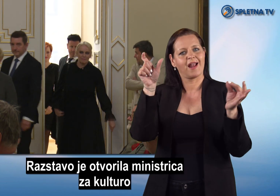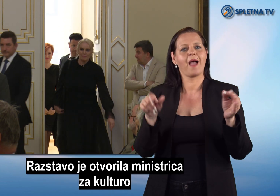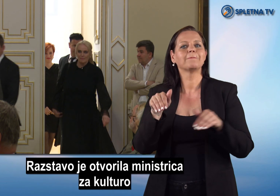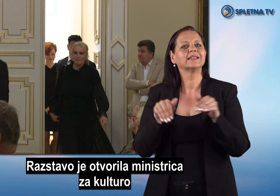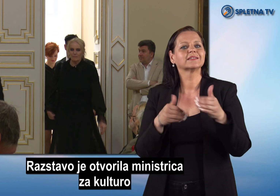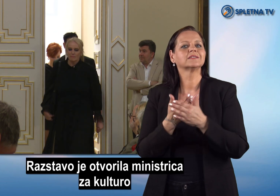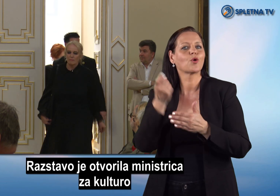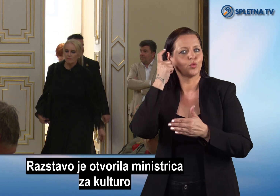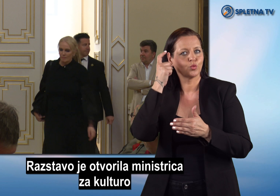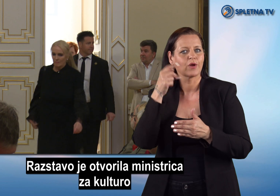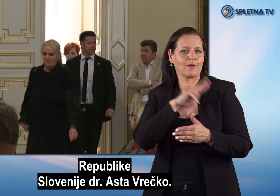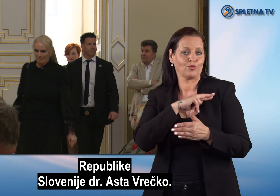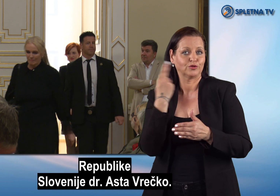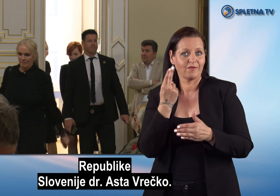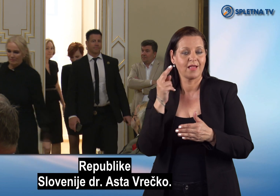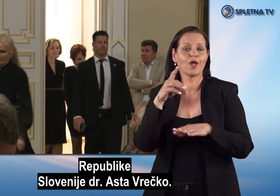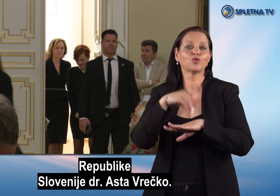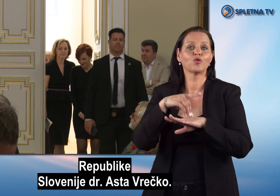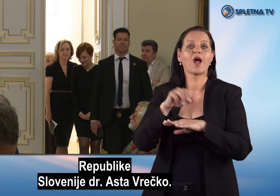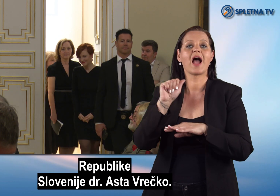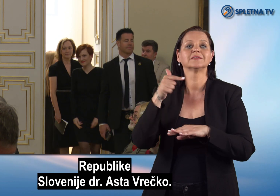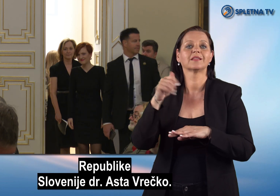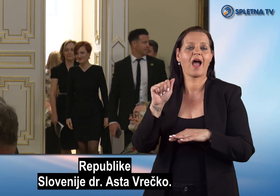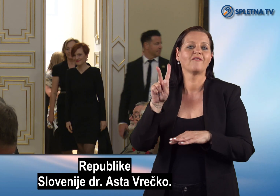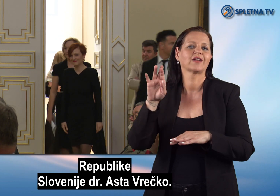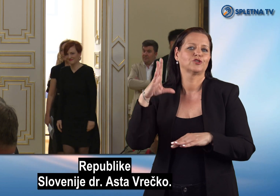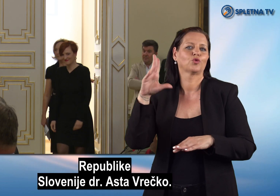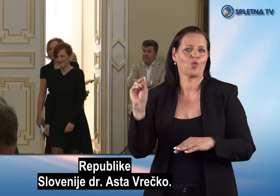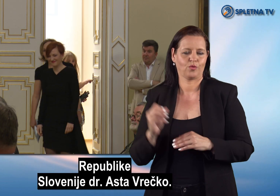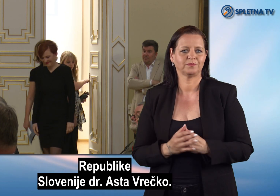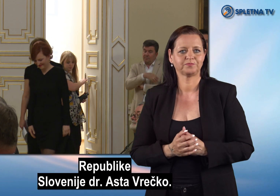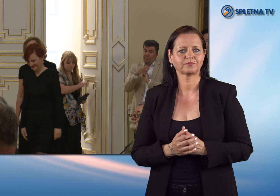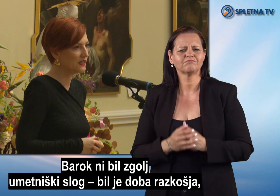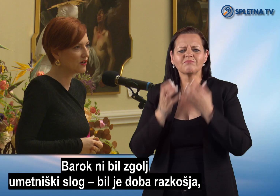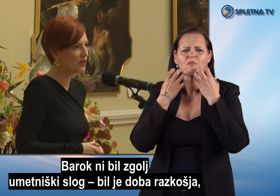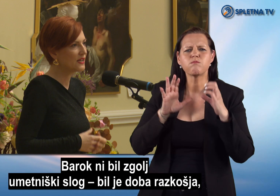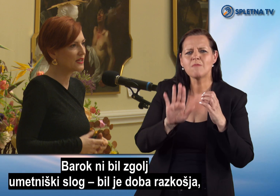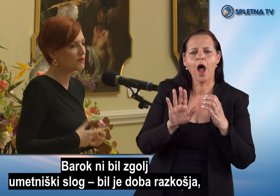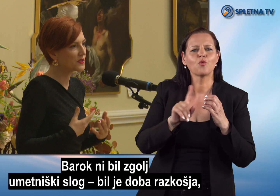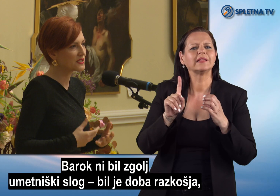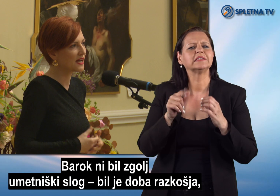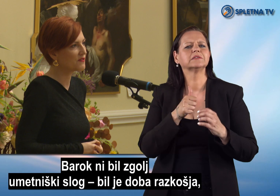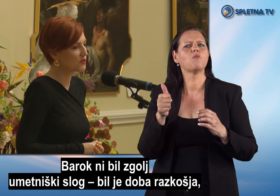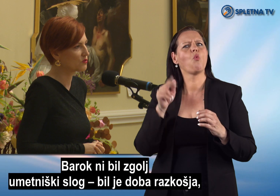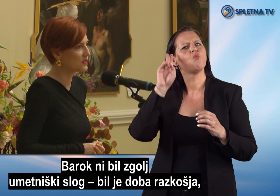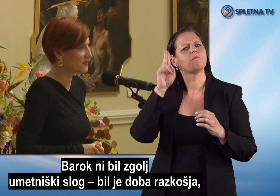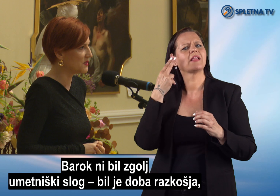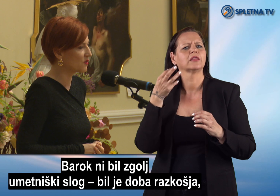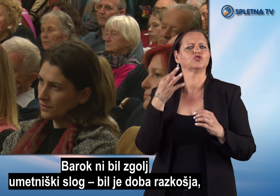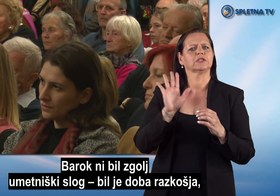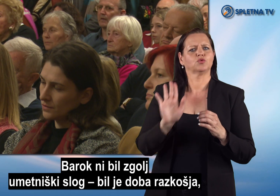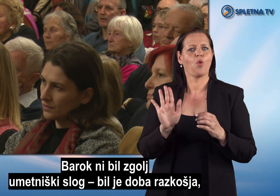otvorila ministrica za kulturo Republike Slovenije dr. Asta Vrečko. Barok ni bil